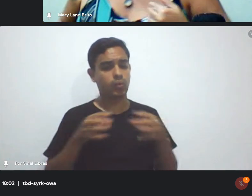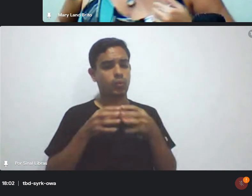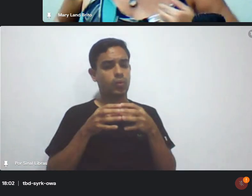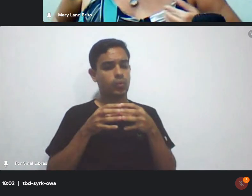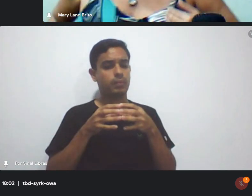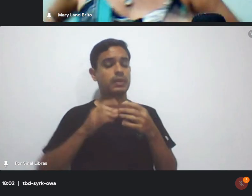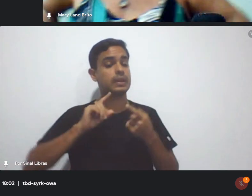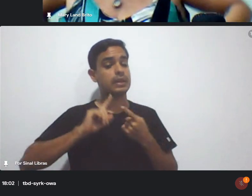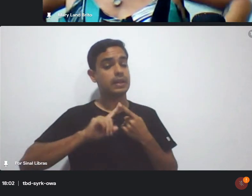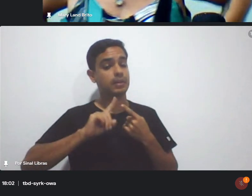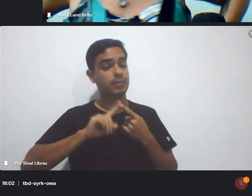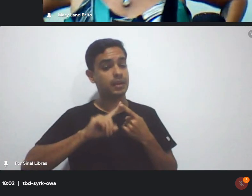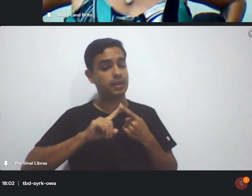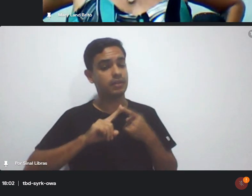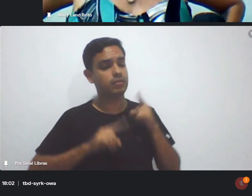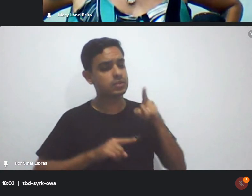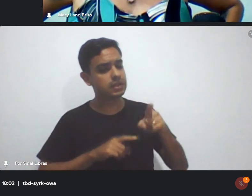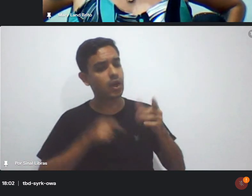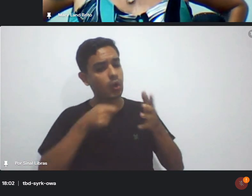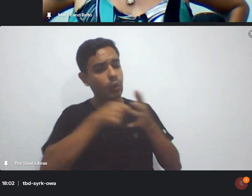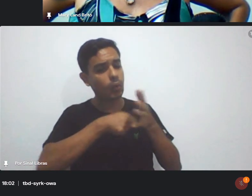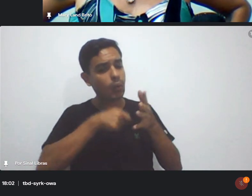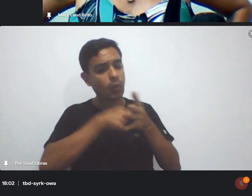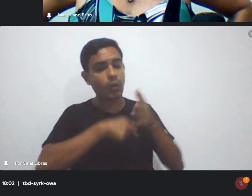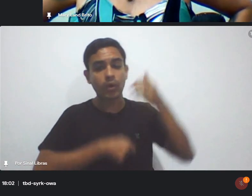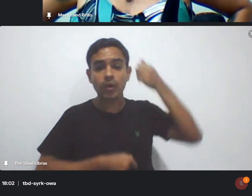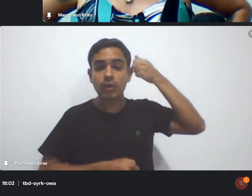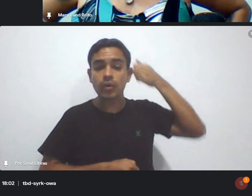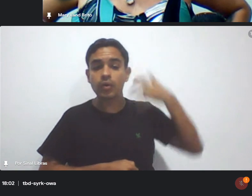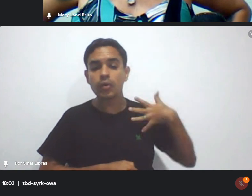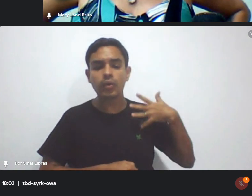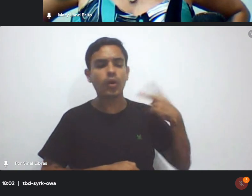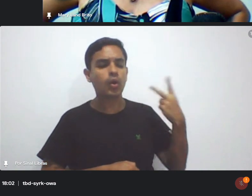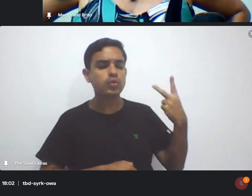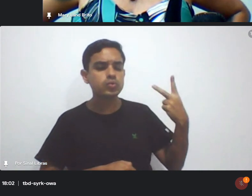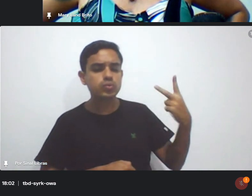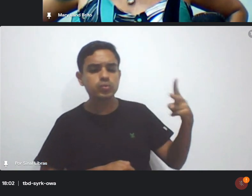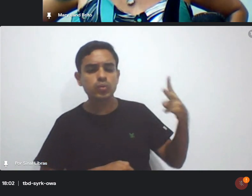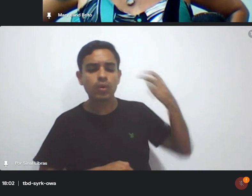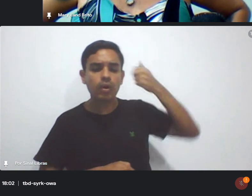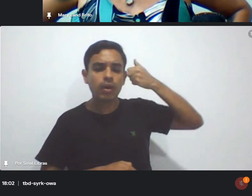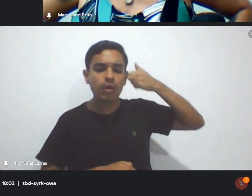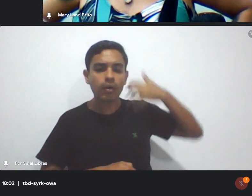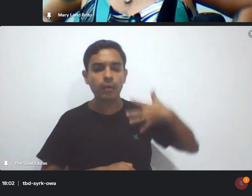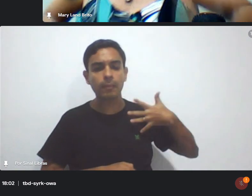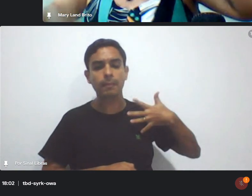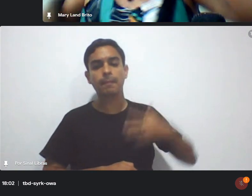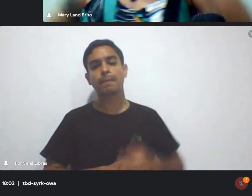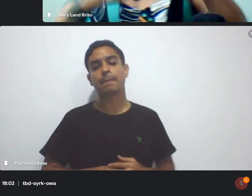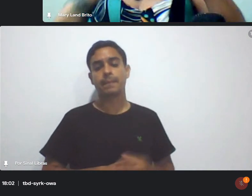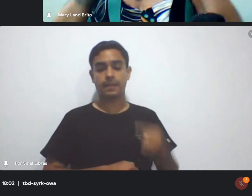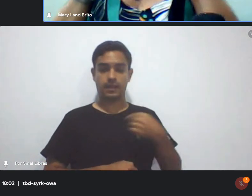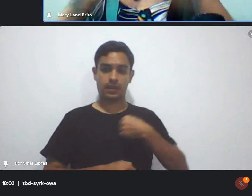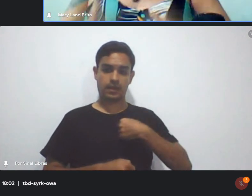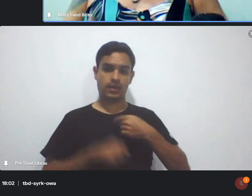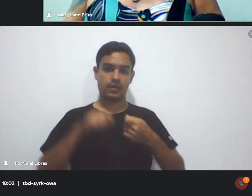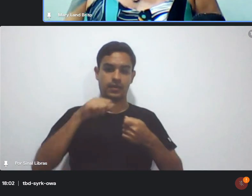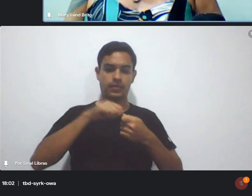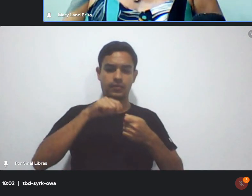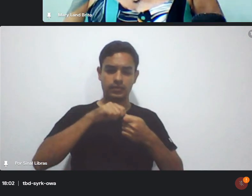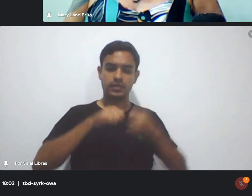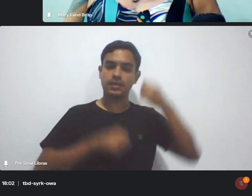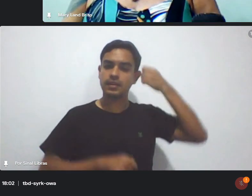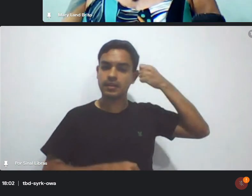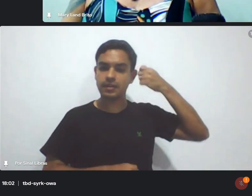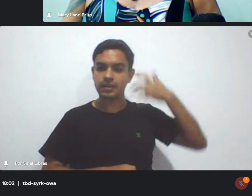né? Você ficava cobrando quando entrava, que era só audiodescrição, até que hoje você nem precisou cobrar, né? Eu já fiz. Exatamente. É